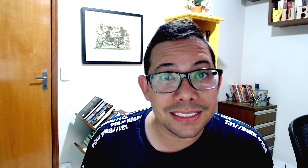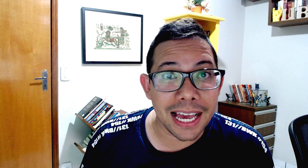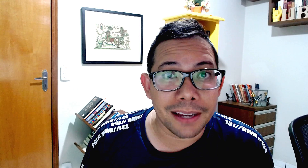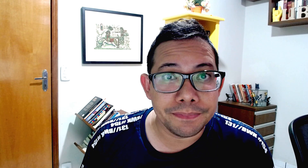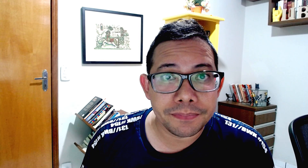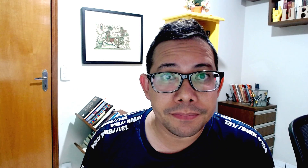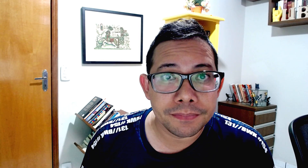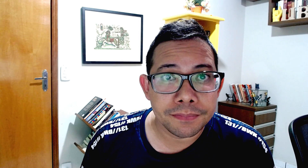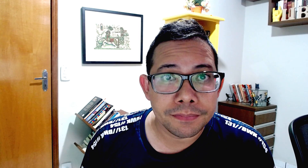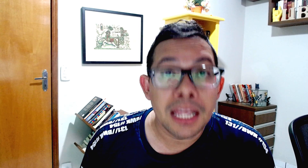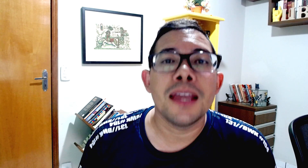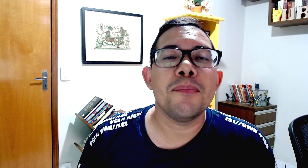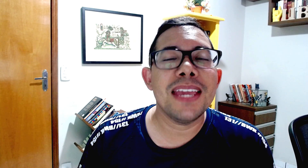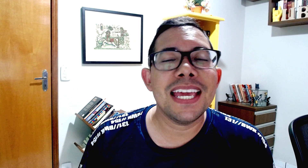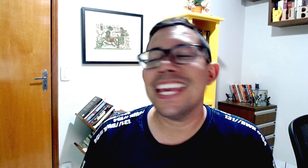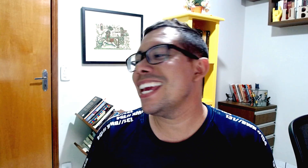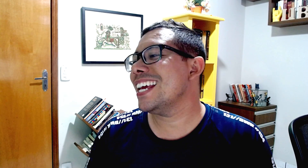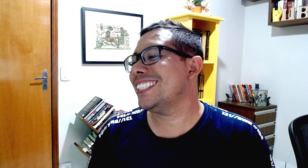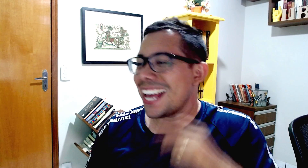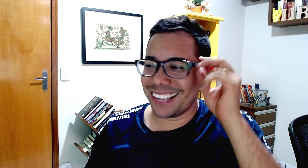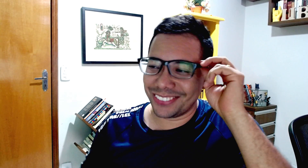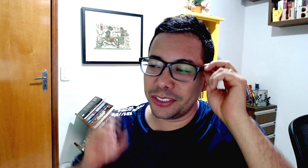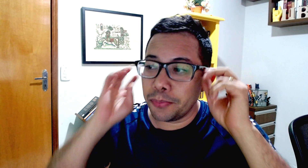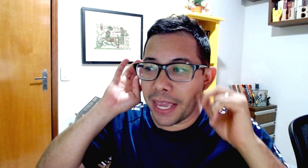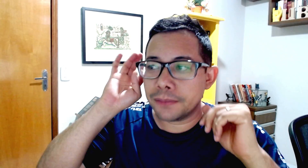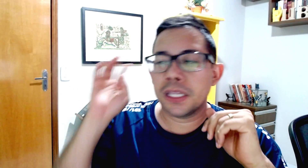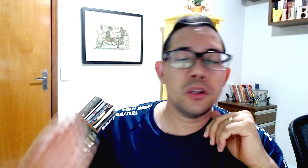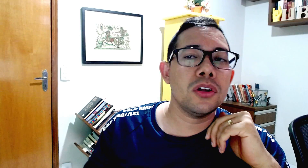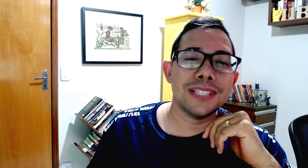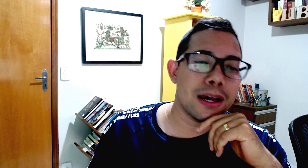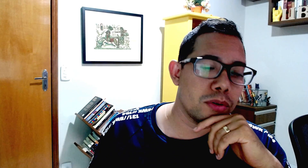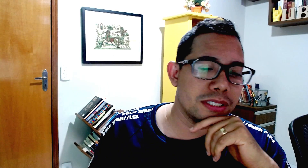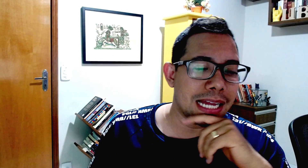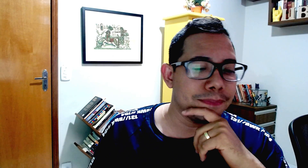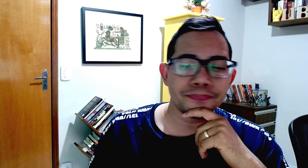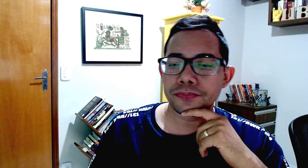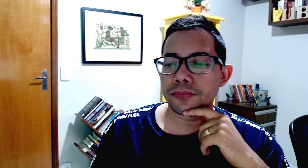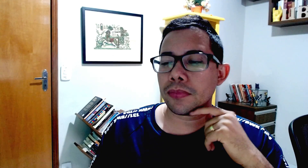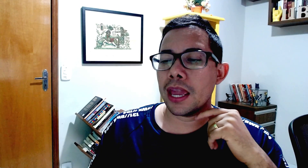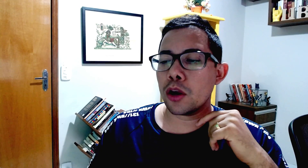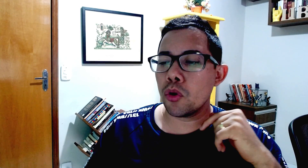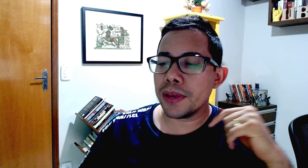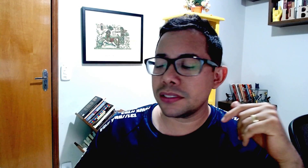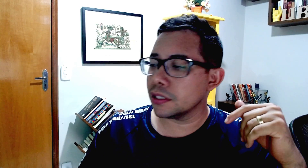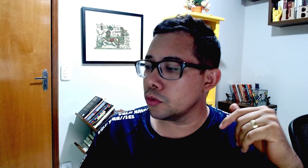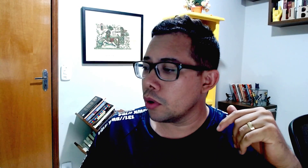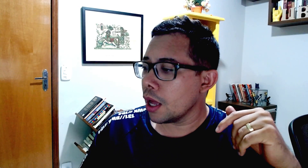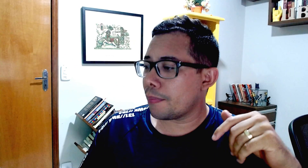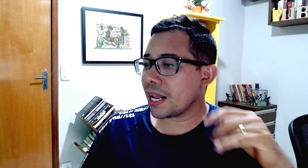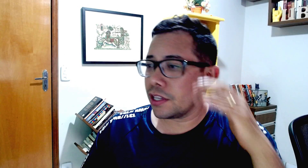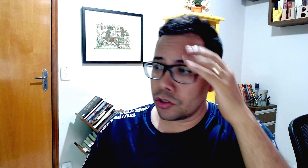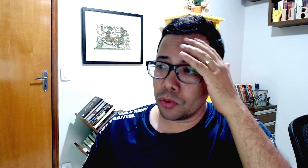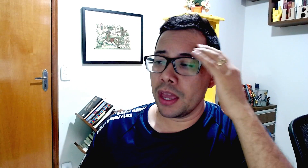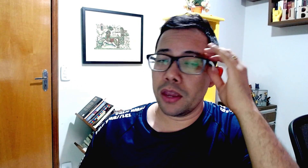Beleza? Beleza, muito bem. Então, nossa aula está começando. Para isso, eu